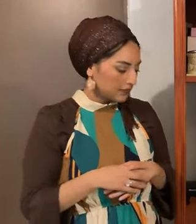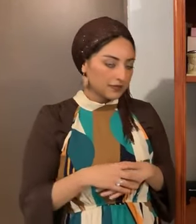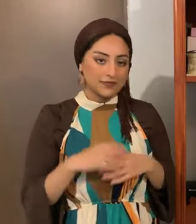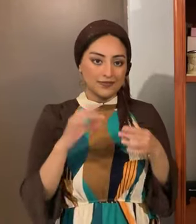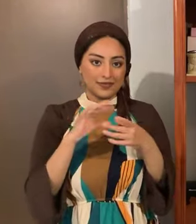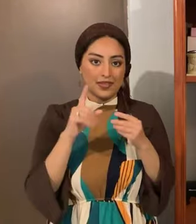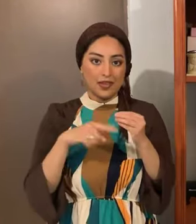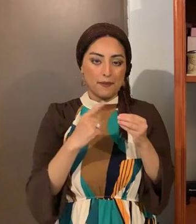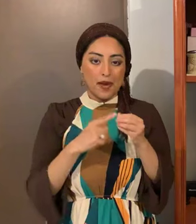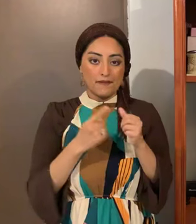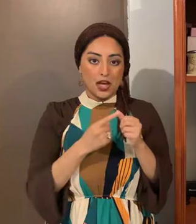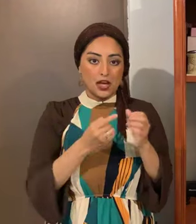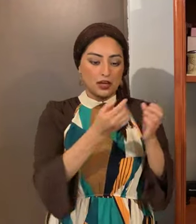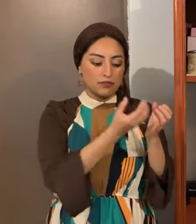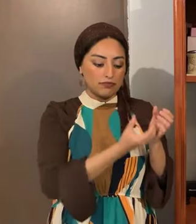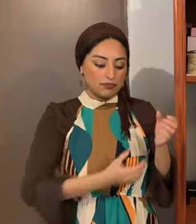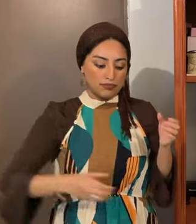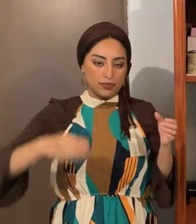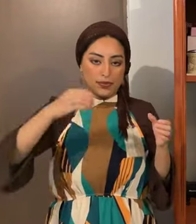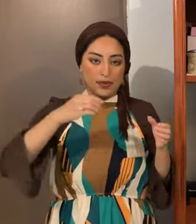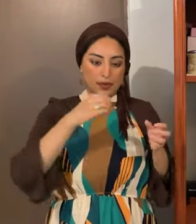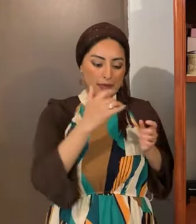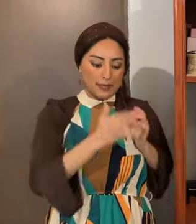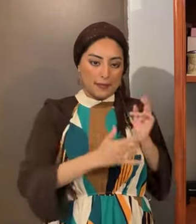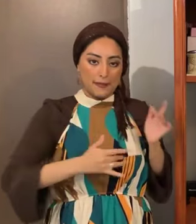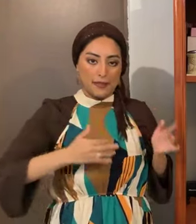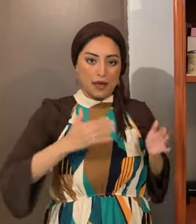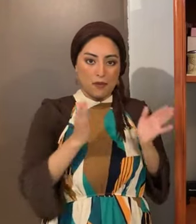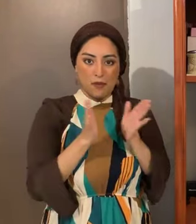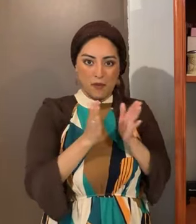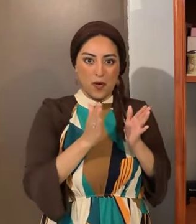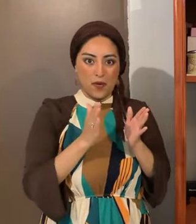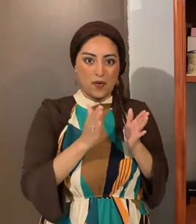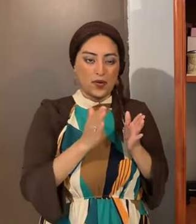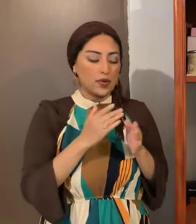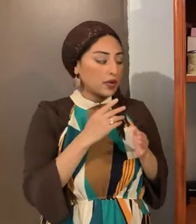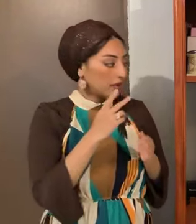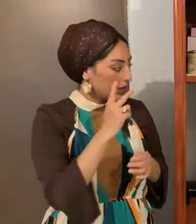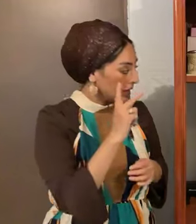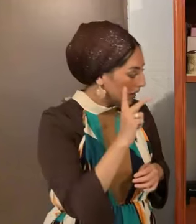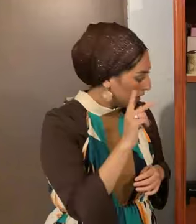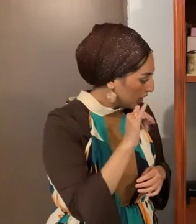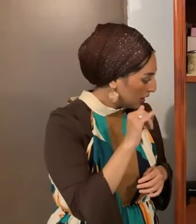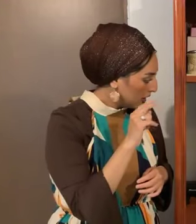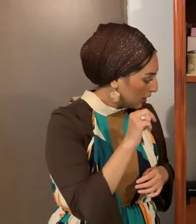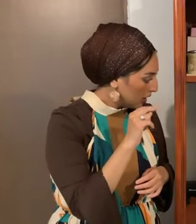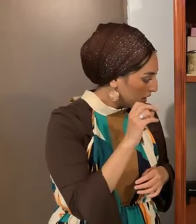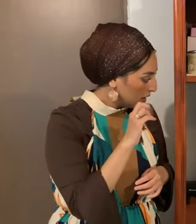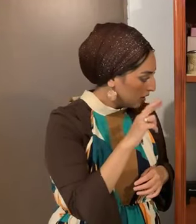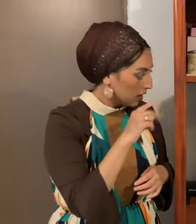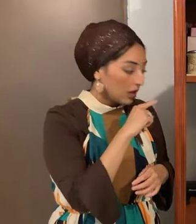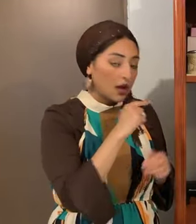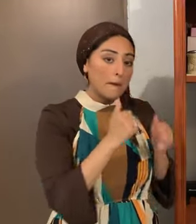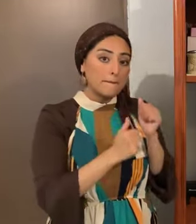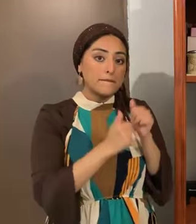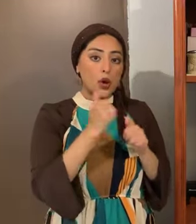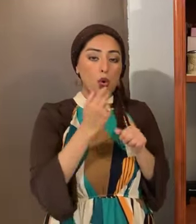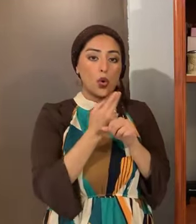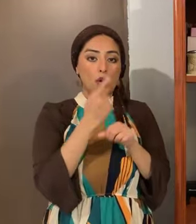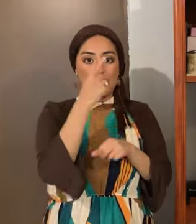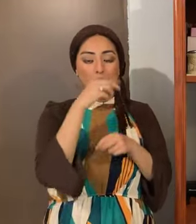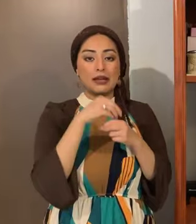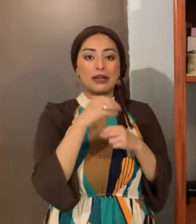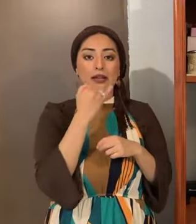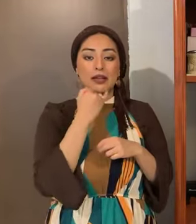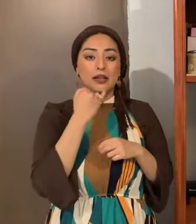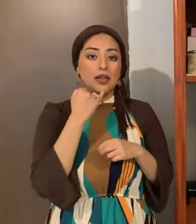principales. Lira, quinor, ahí ustedes lo pueden ir leyendo, pero miren, quinor es considerado el instrumento nacional de Israel, aleluya,